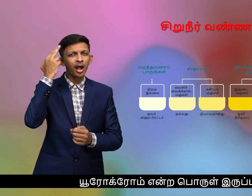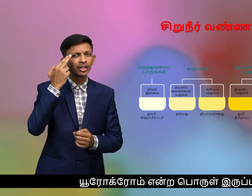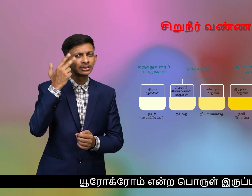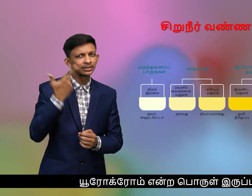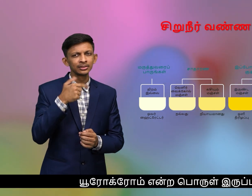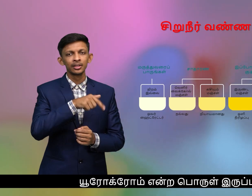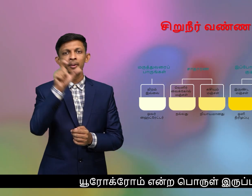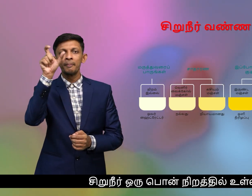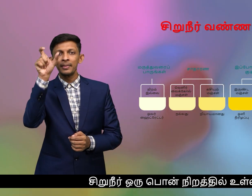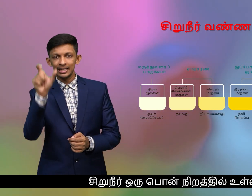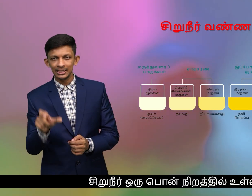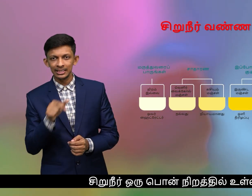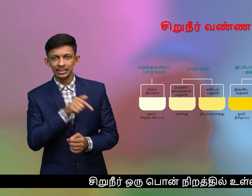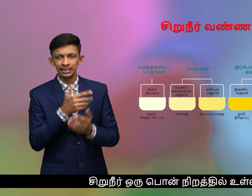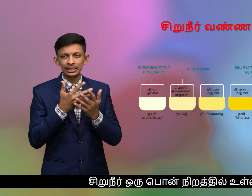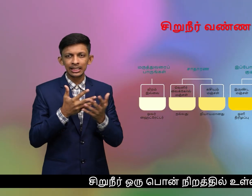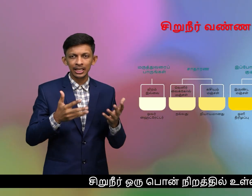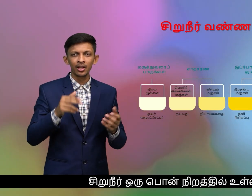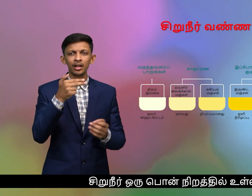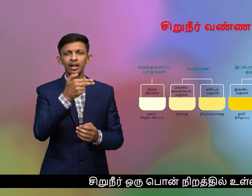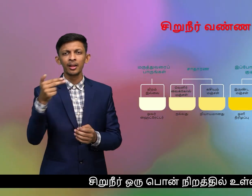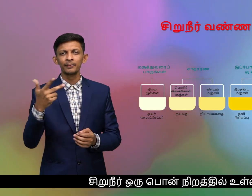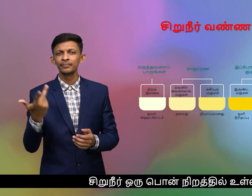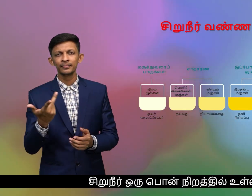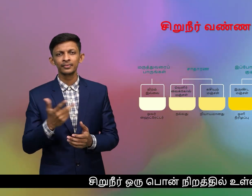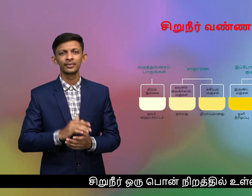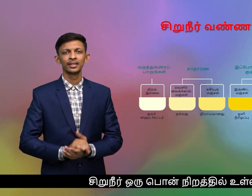பொருள் இருப்பதால் சிறுநீர் ஒரு பொன் நிறத்தில் உள்ளது.